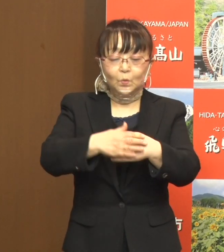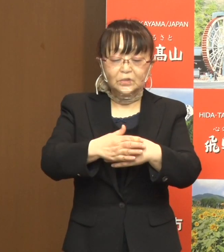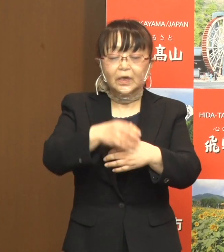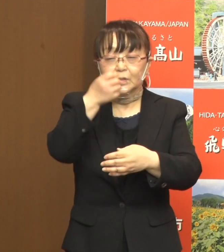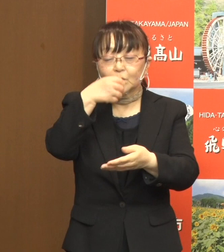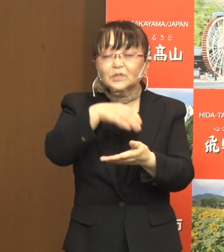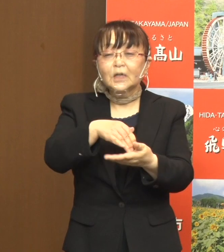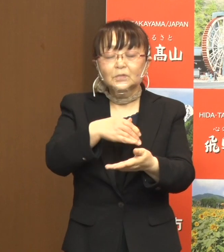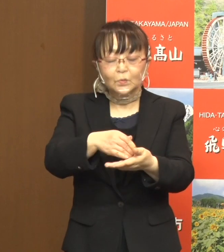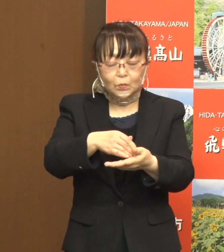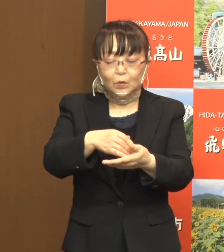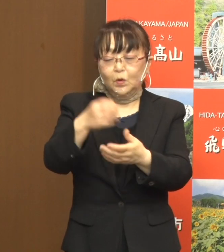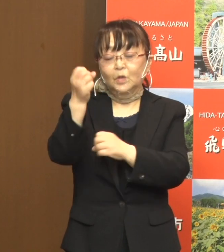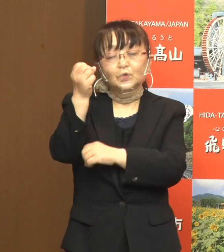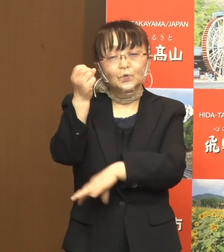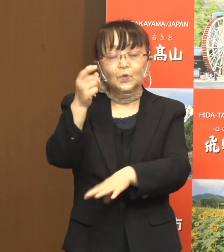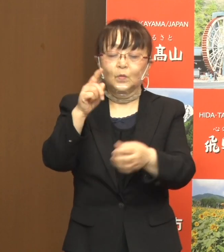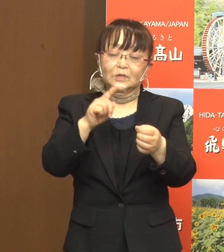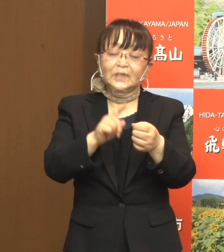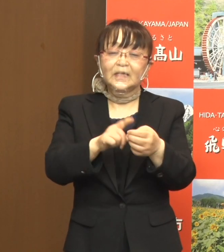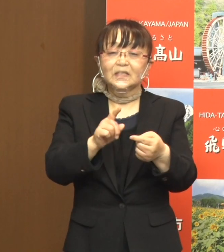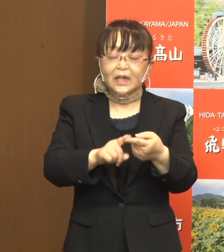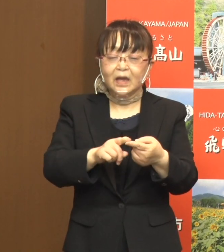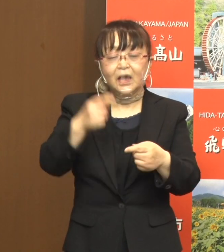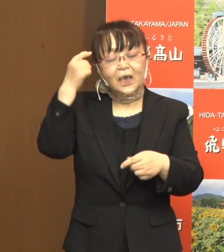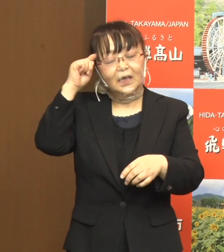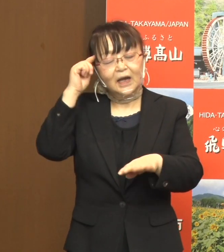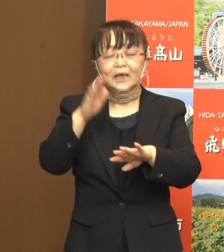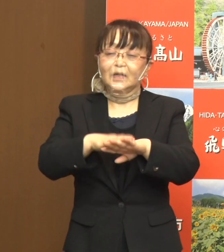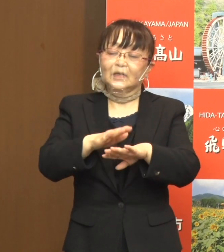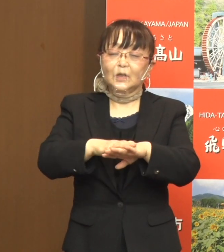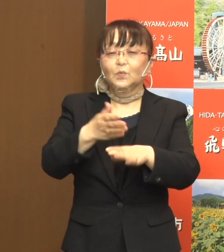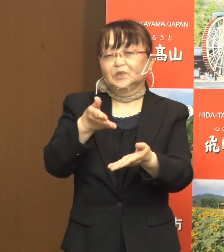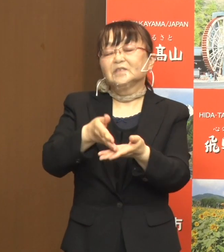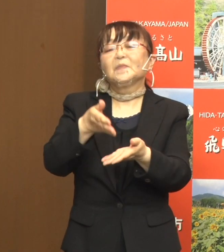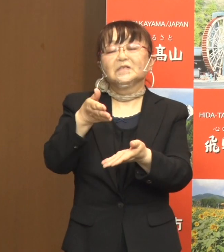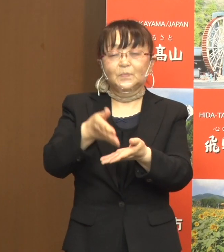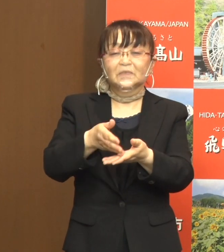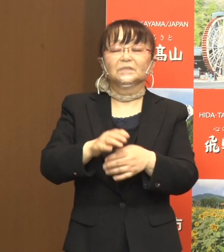基本的な考え方について御説明を申し上げます